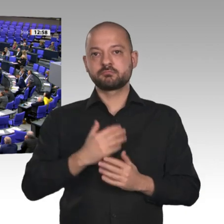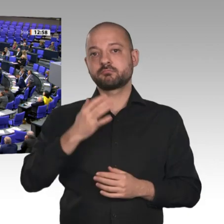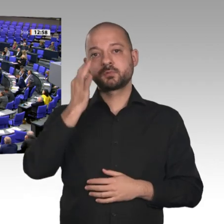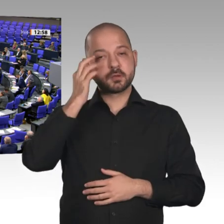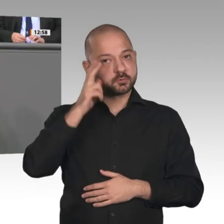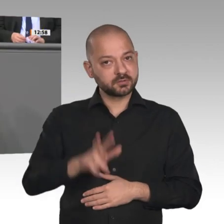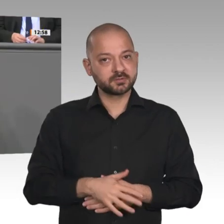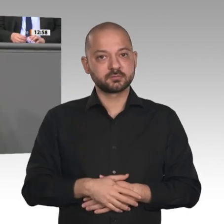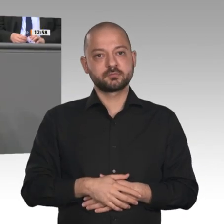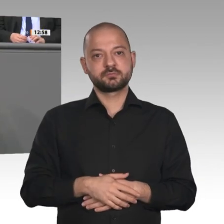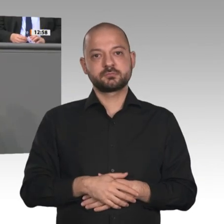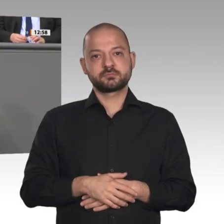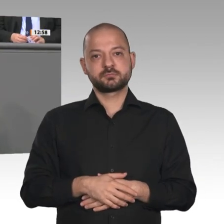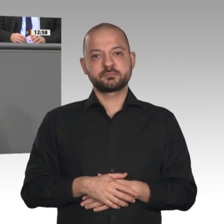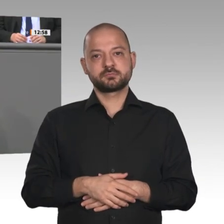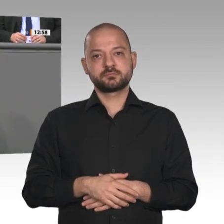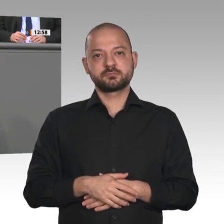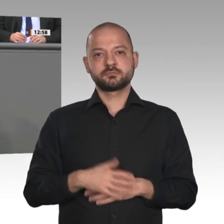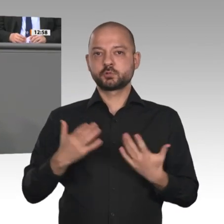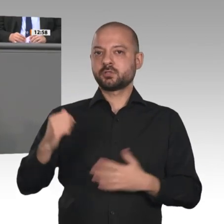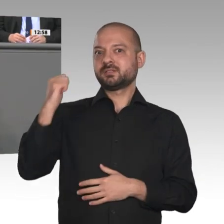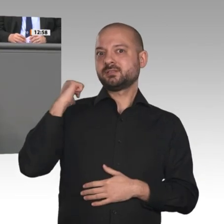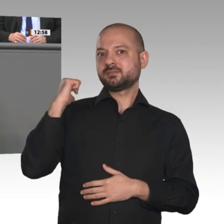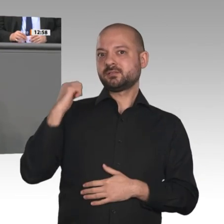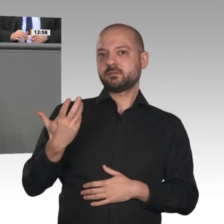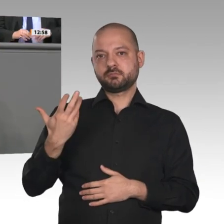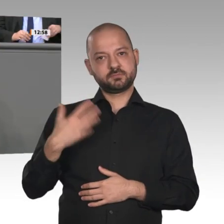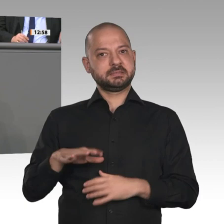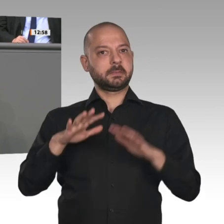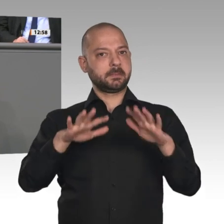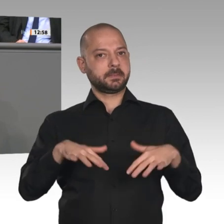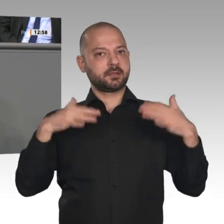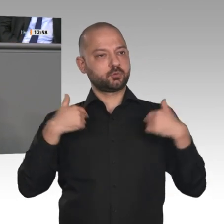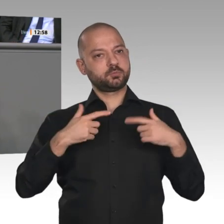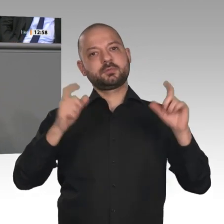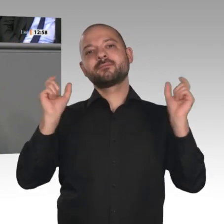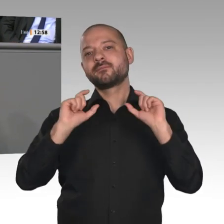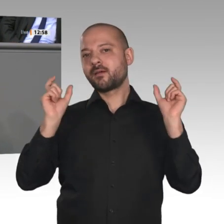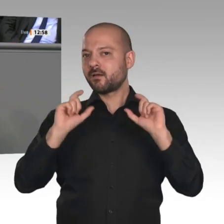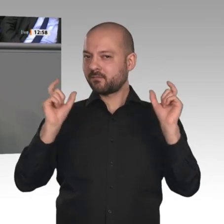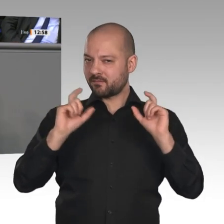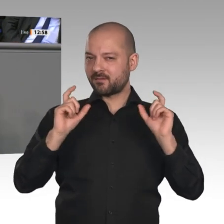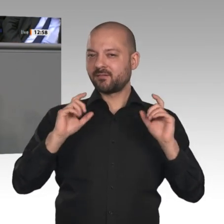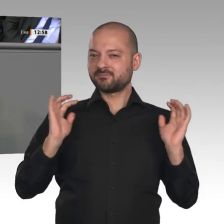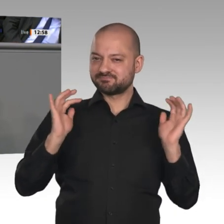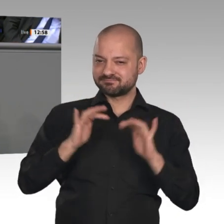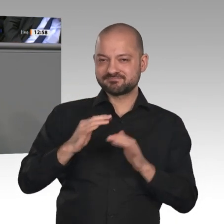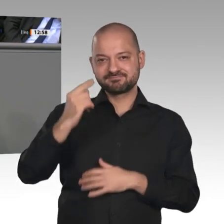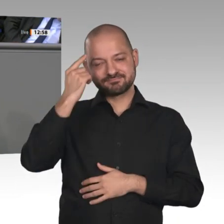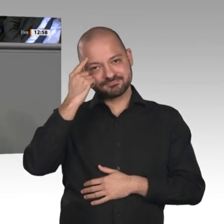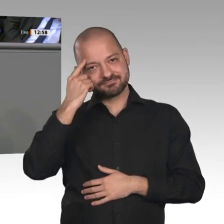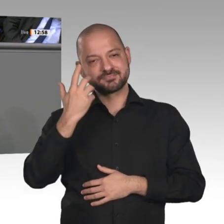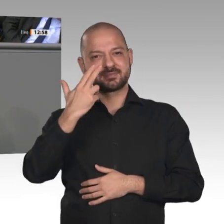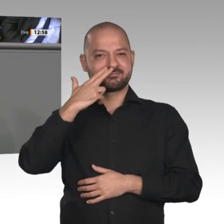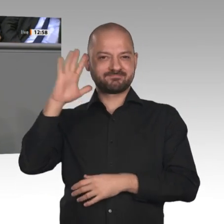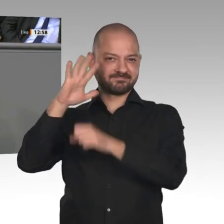Deutschen Bundestages in einer bewegenden Feierstunde an die Opfer des Nationalsozialismus erinnert. Heute